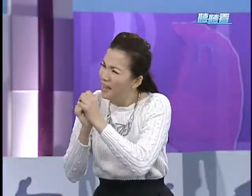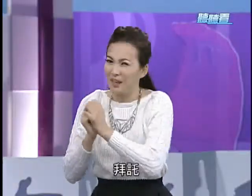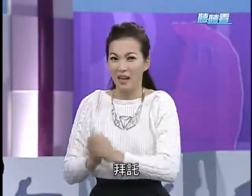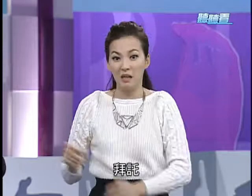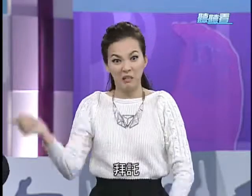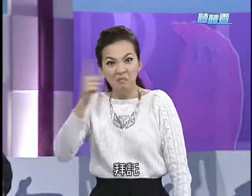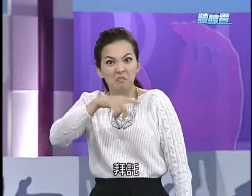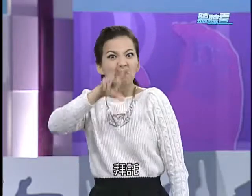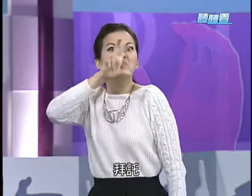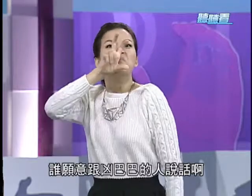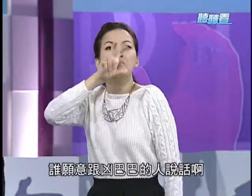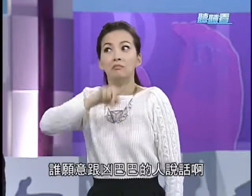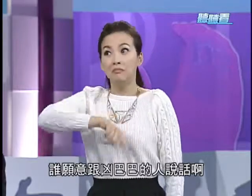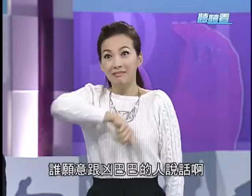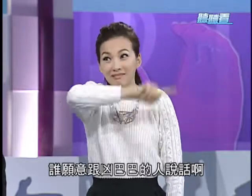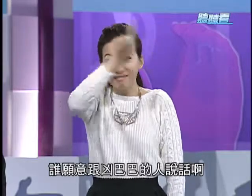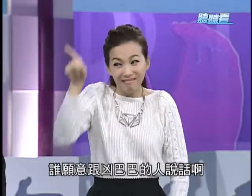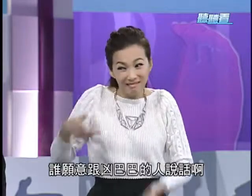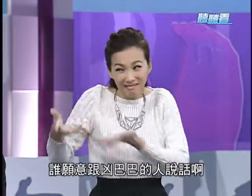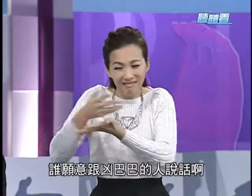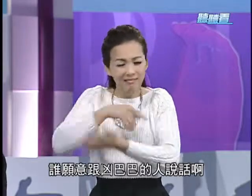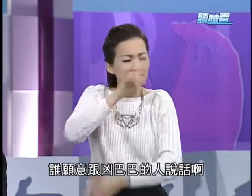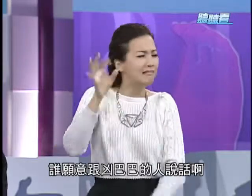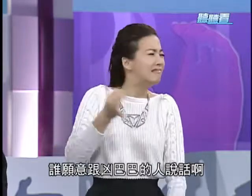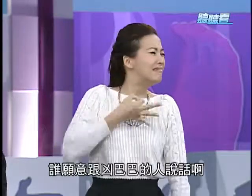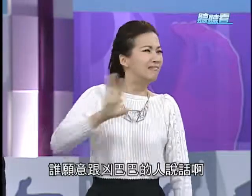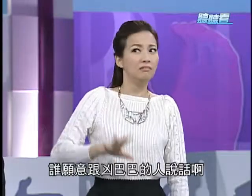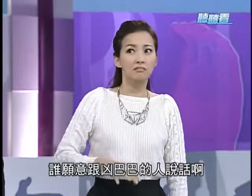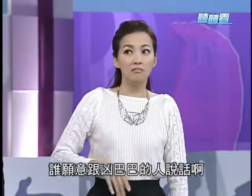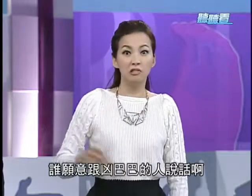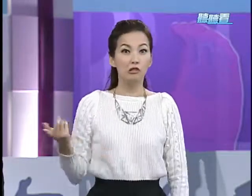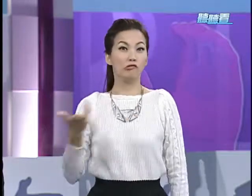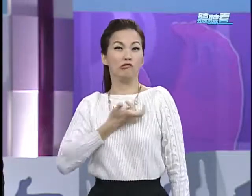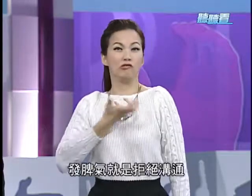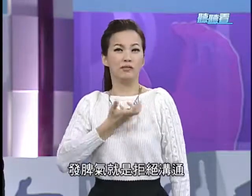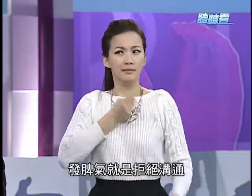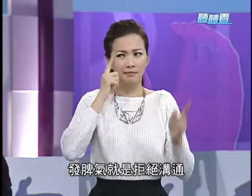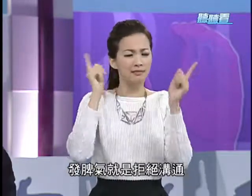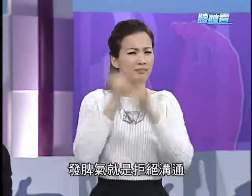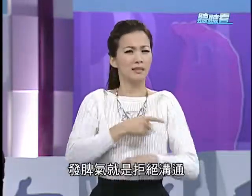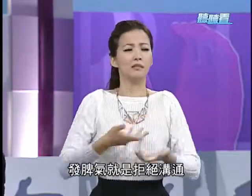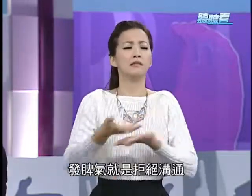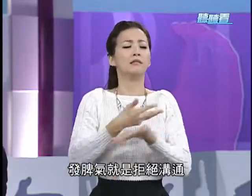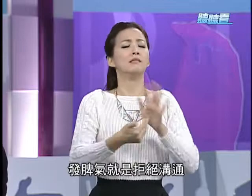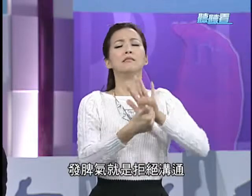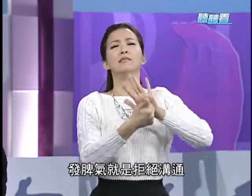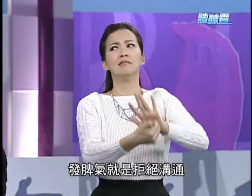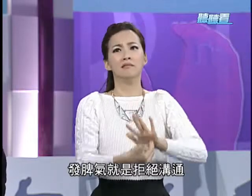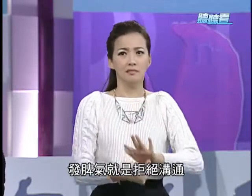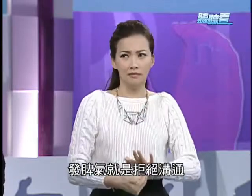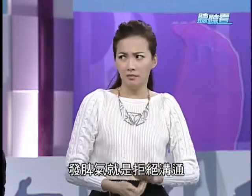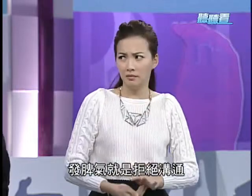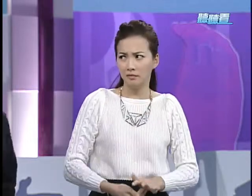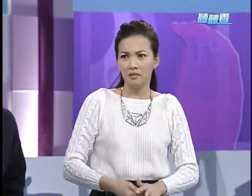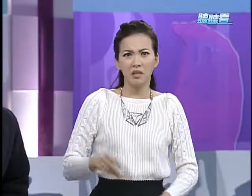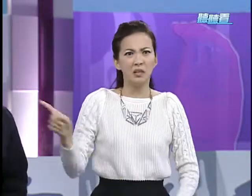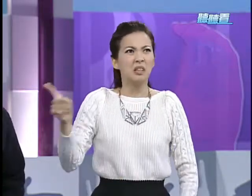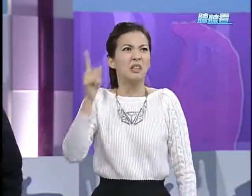托，谁愿意跟凶巴巴的人说话呀？发脾气啊，就是拒绝沟通。你的样